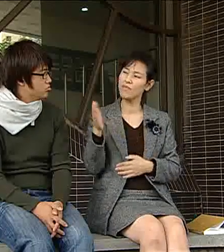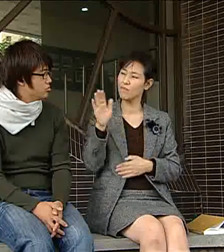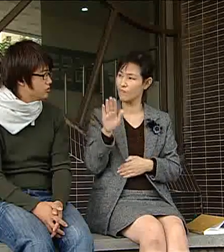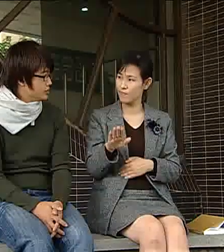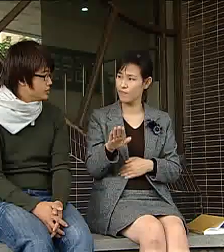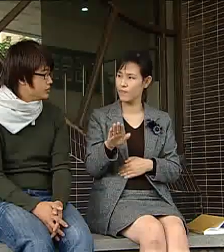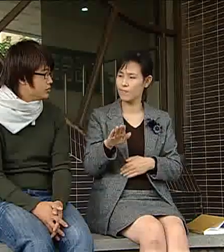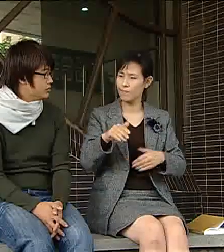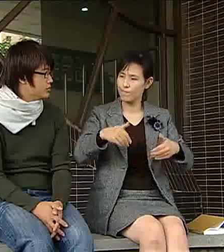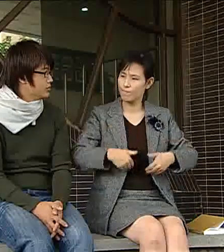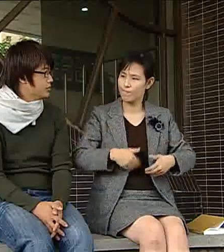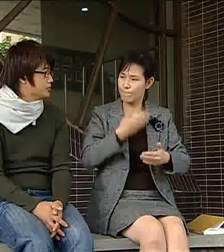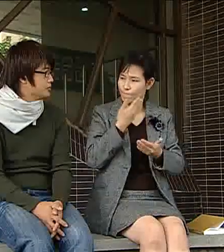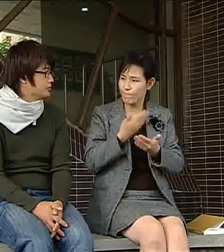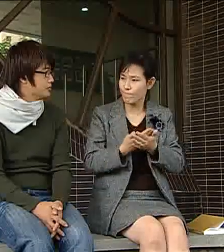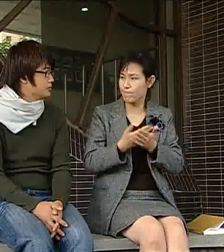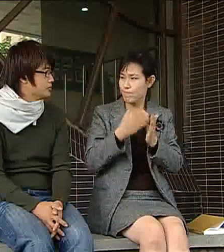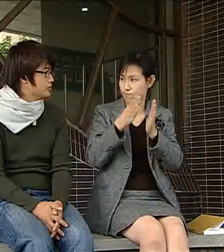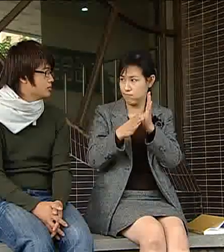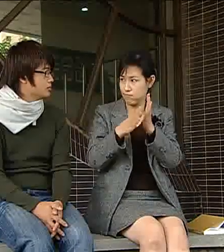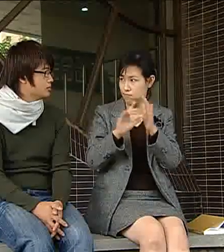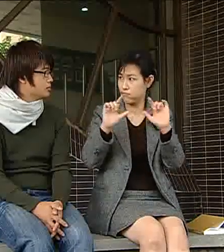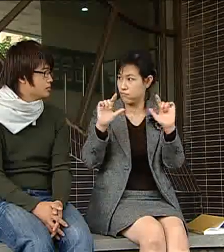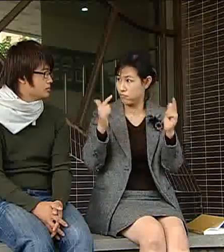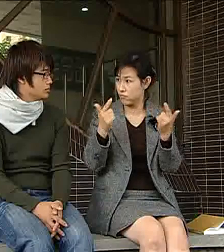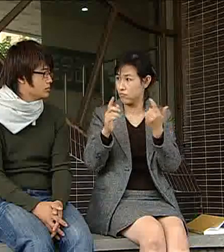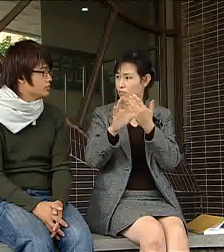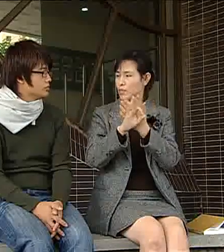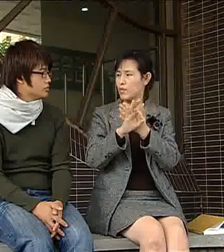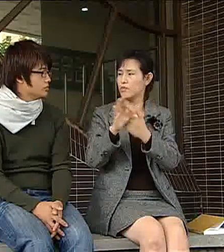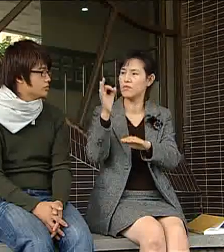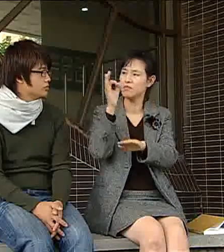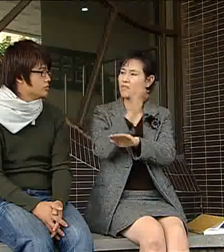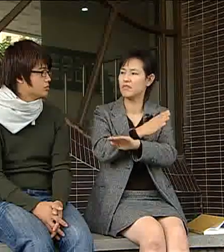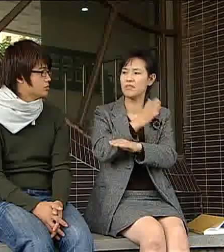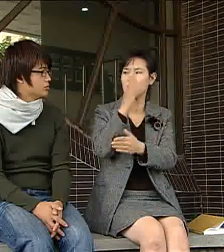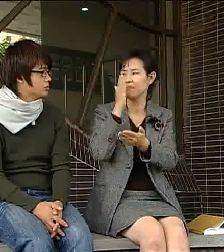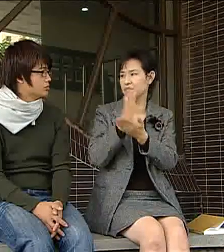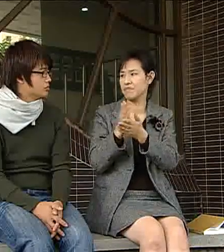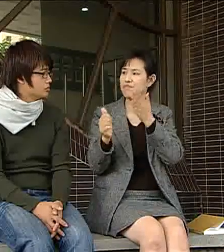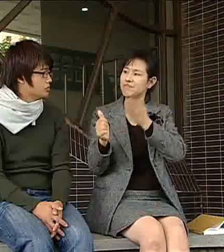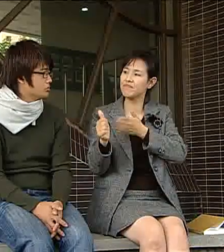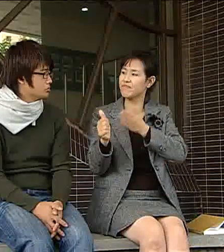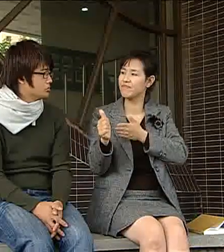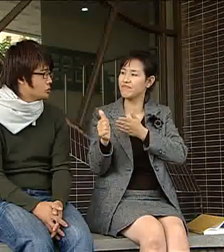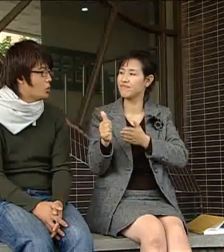하지만 기묘한 물건이 아니면 하지 마세요.